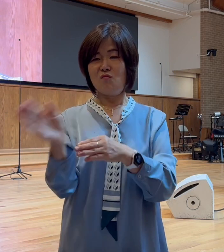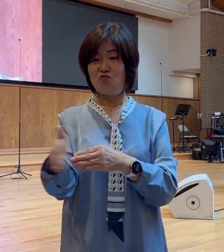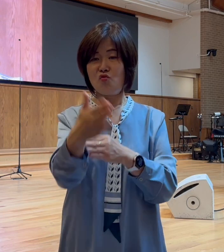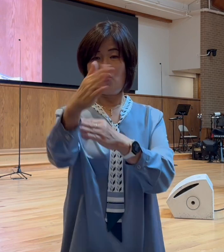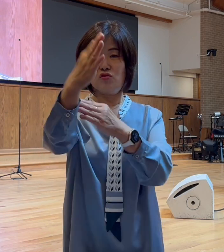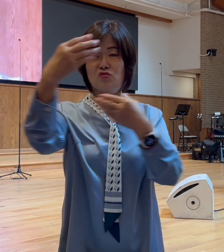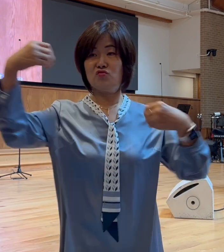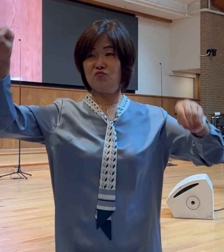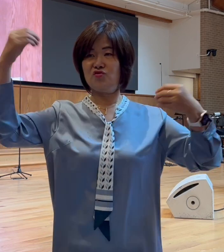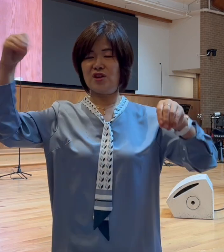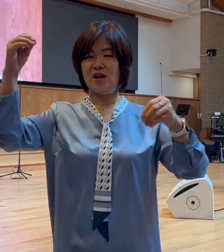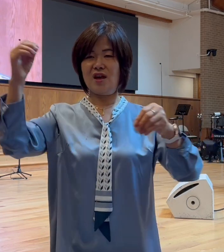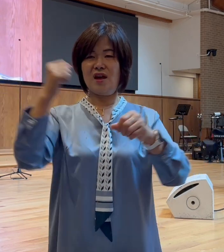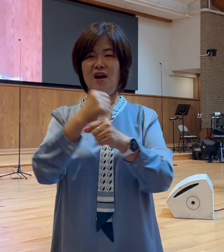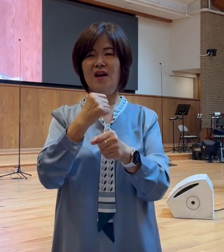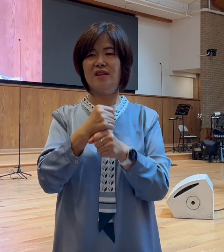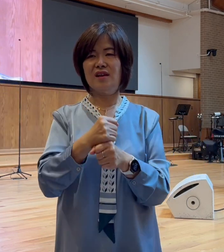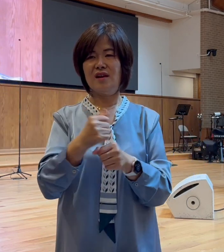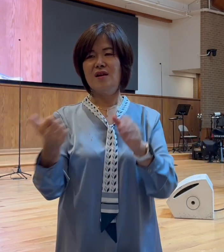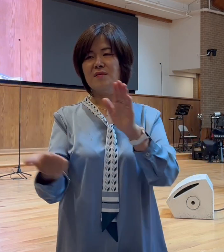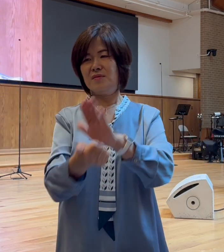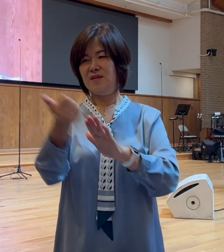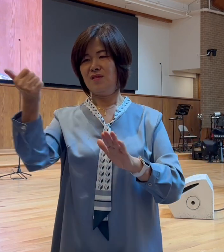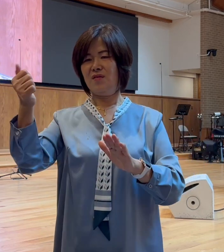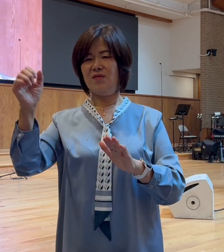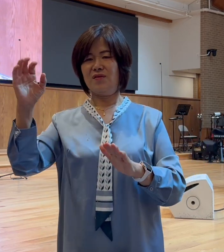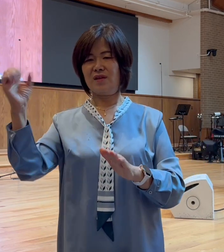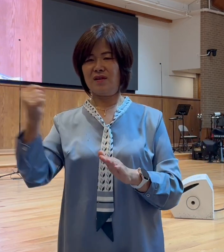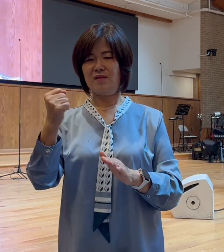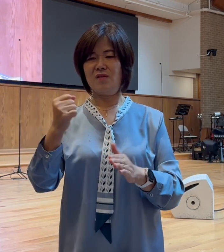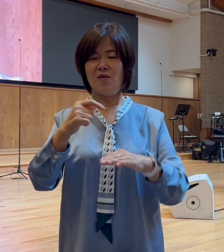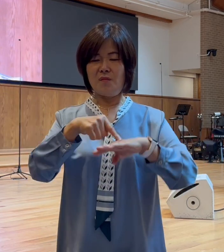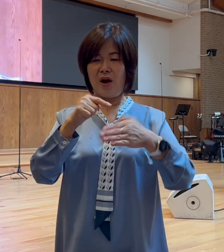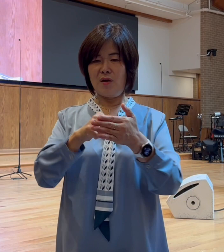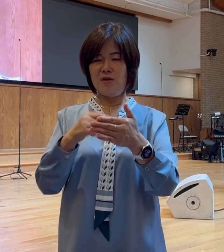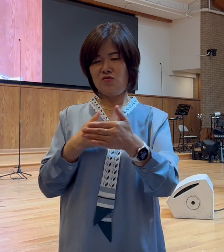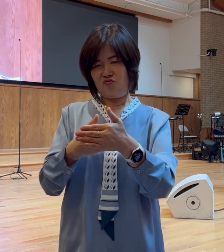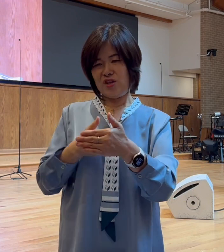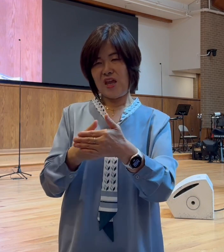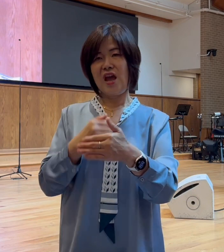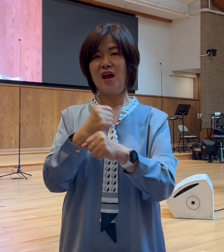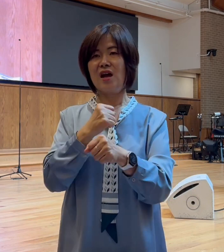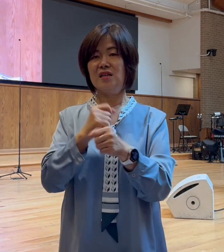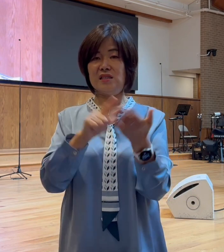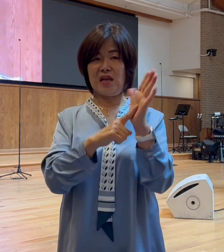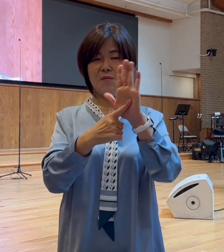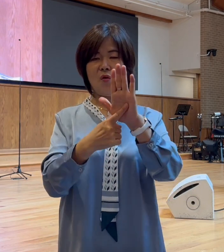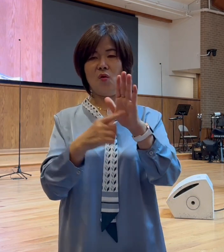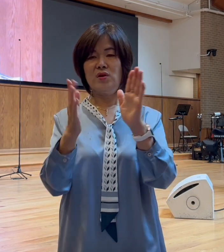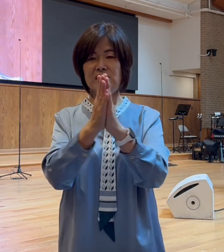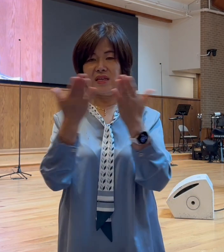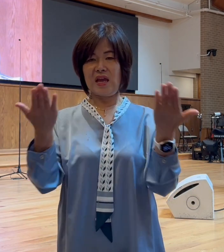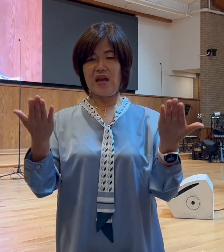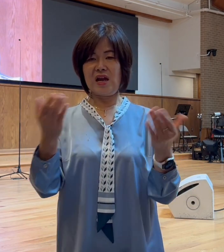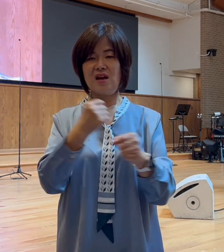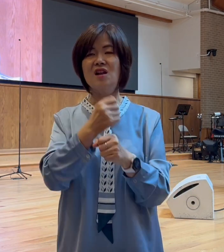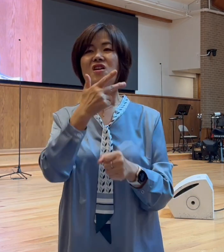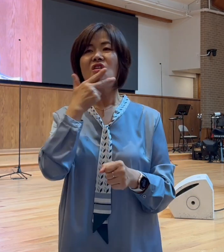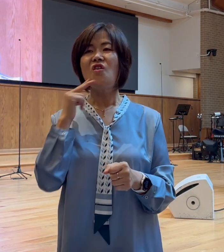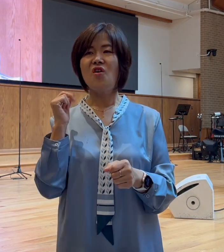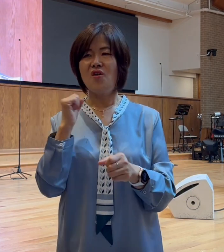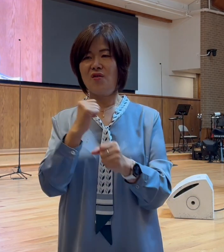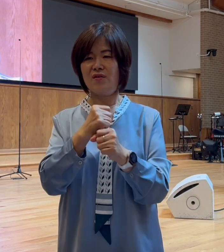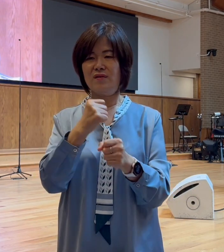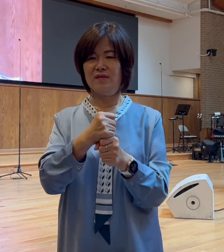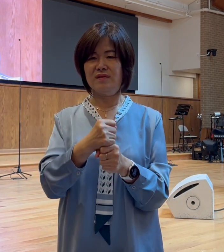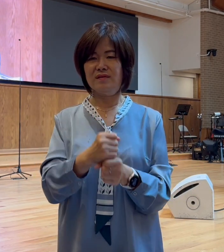한다라는 켄 블랜차드가 비전으로 가슴을 뛰게 하라, 이런 이제 제목의 책을, 영어로는 Full